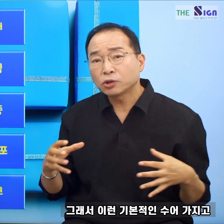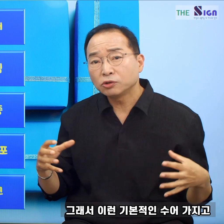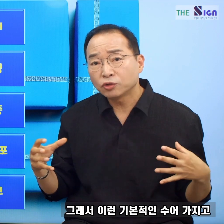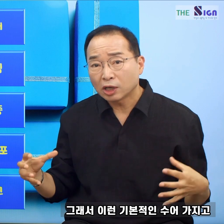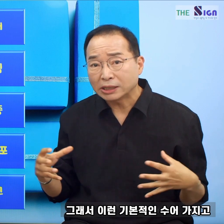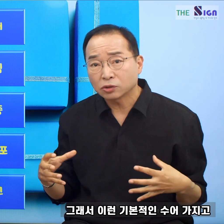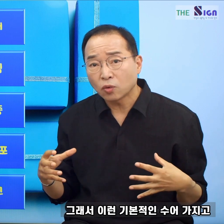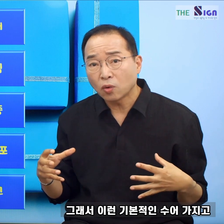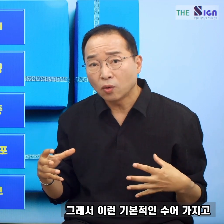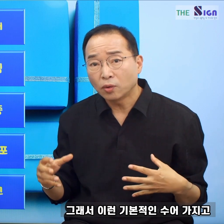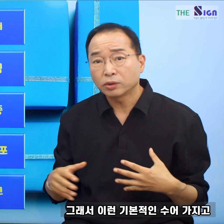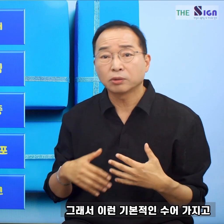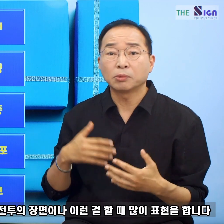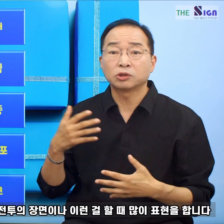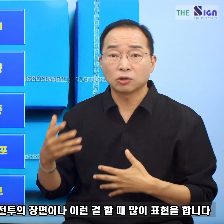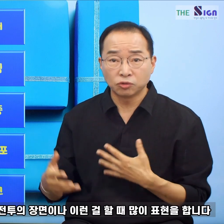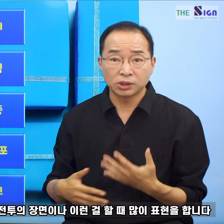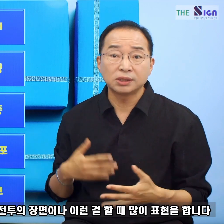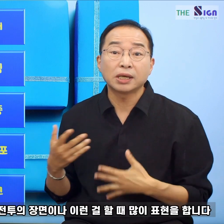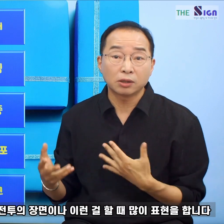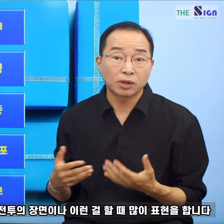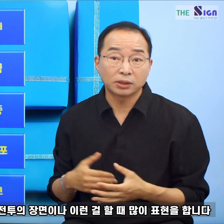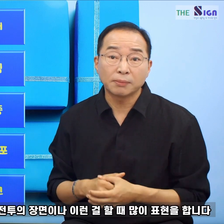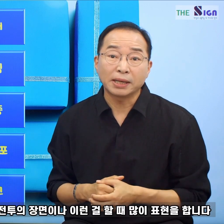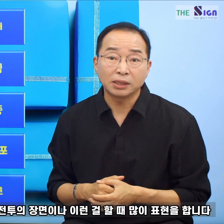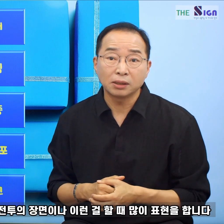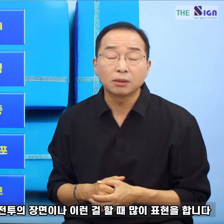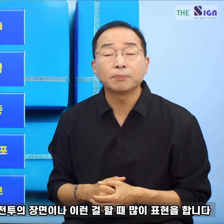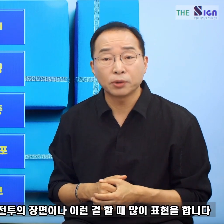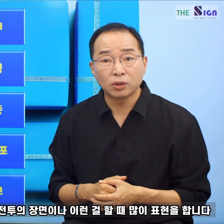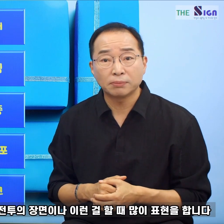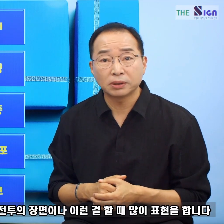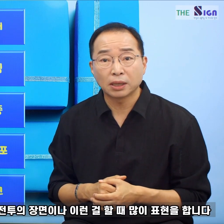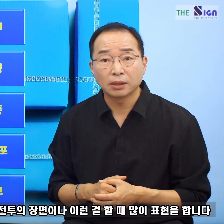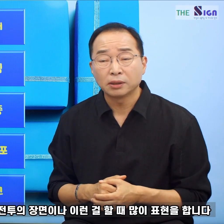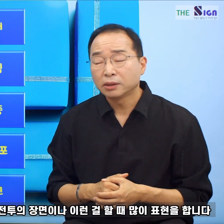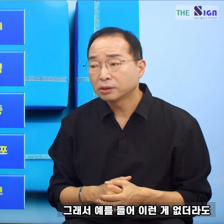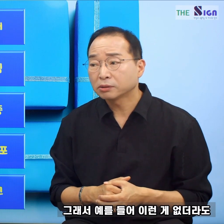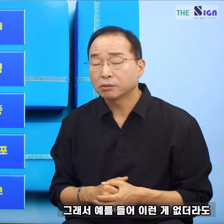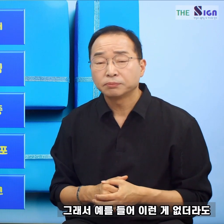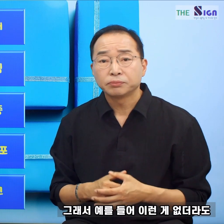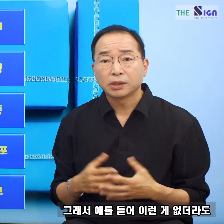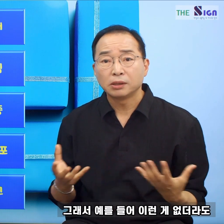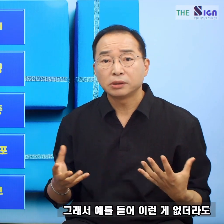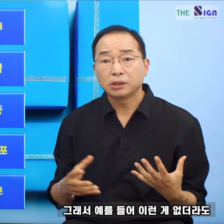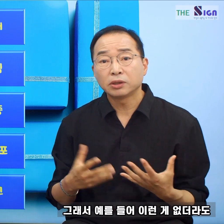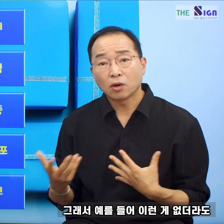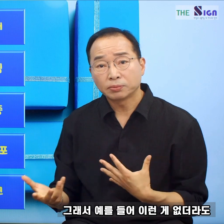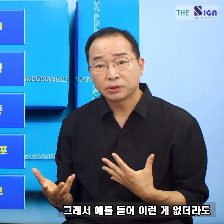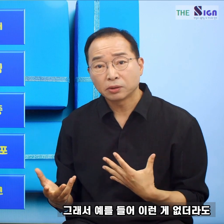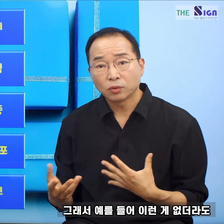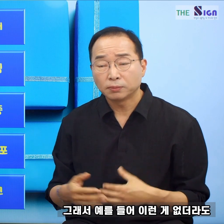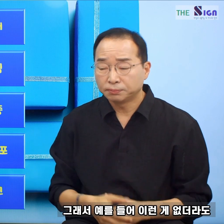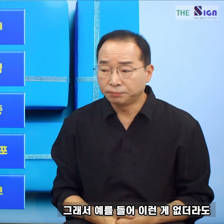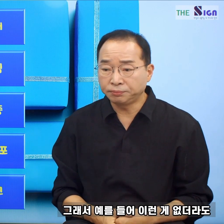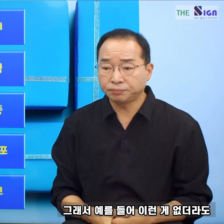수어 가지고 뭐 전투씬이나 이런 거 할 때 많이 표현을 합니다. 그래서 예를 들어 이런 게 없더라도